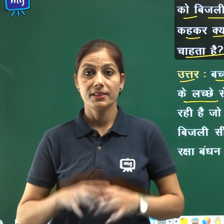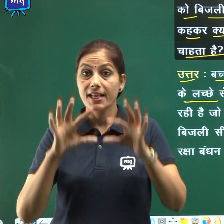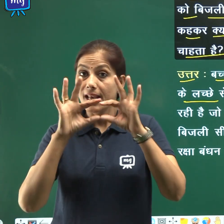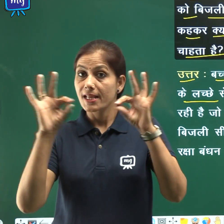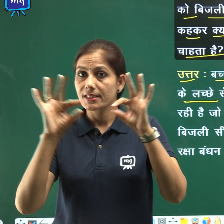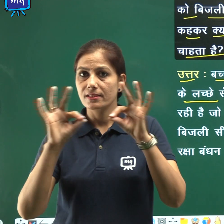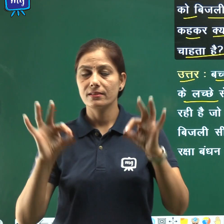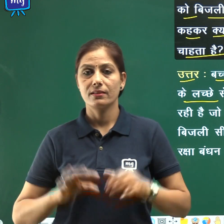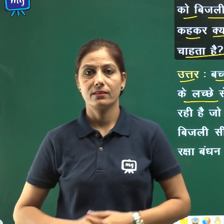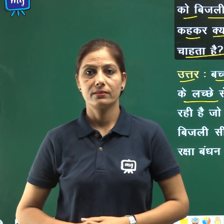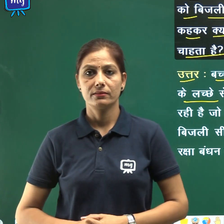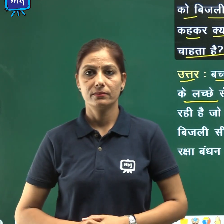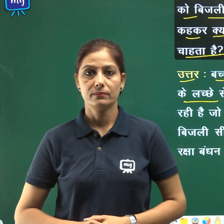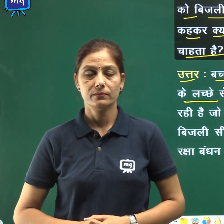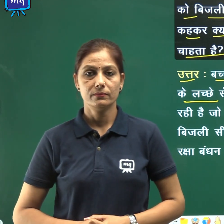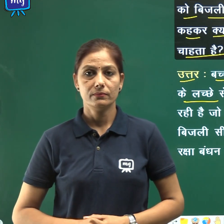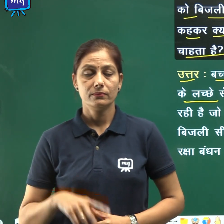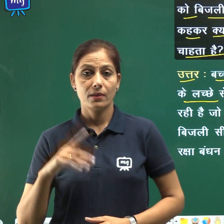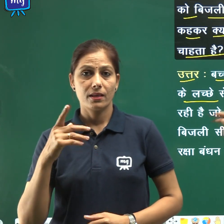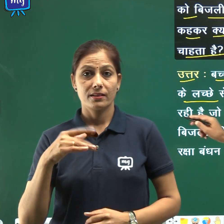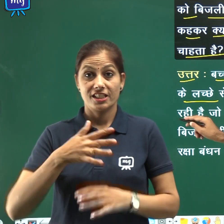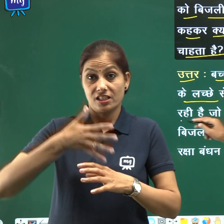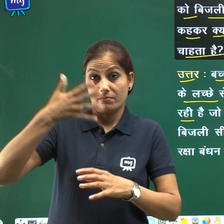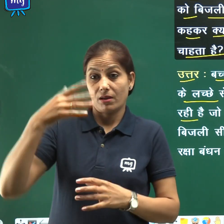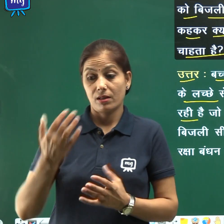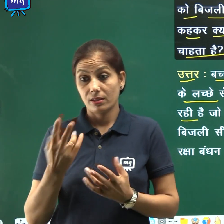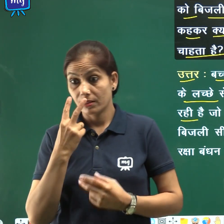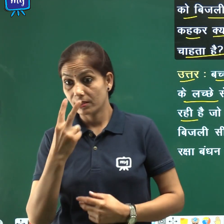लच्छे से एक चमक निकल रही है